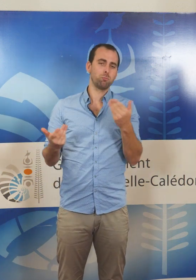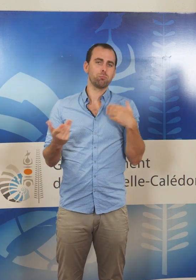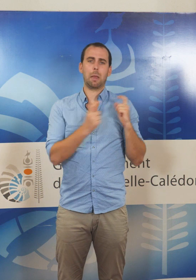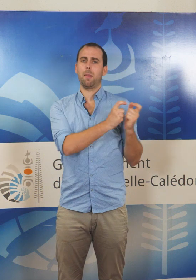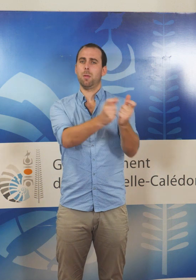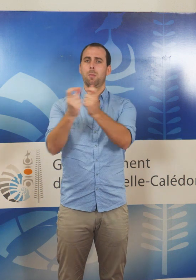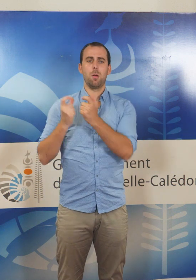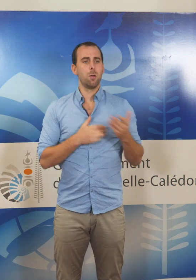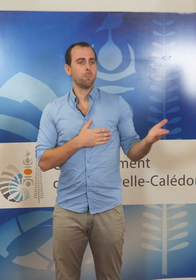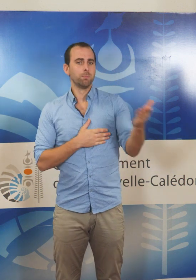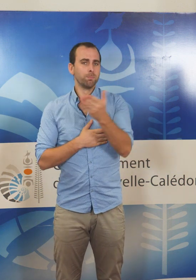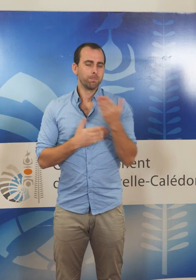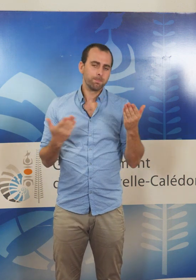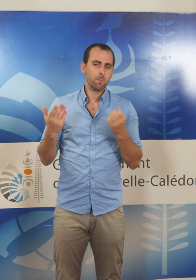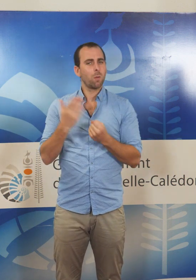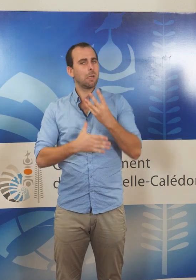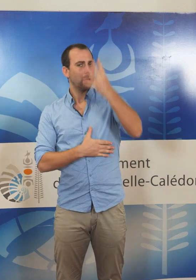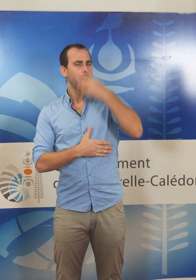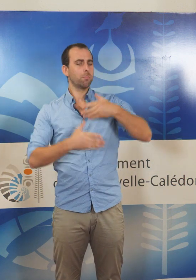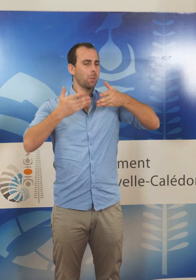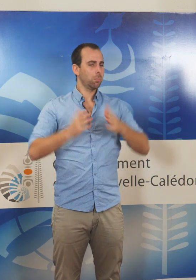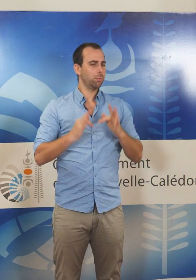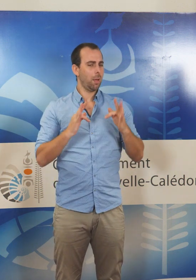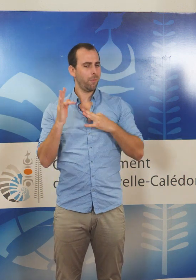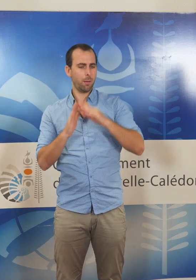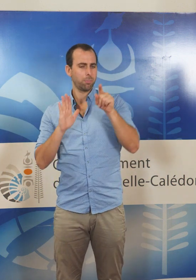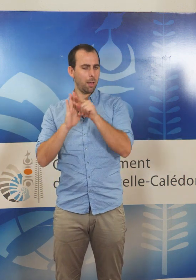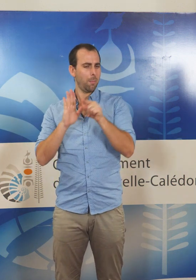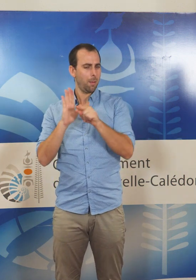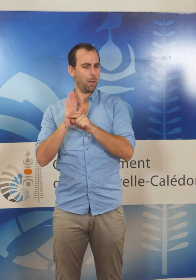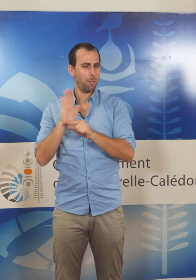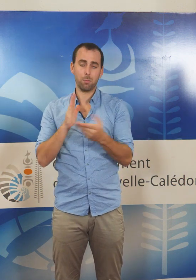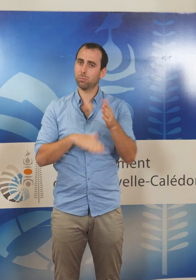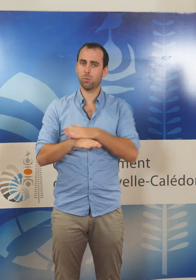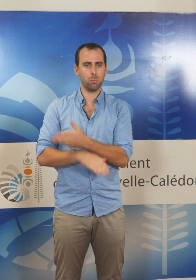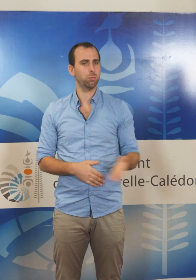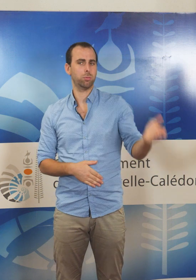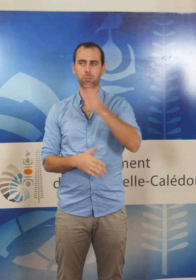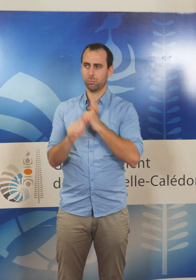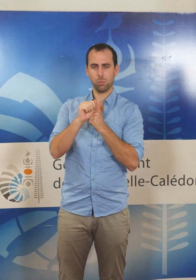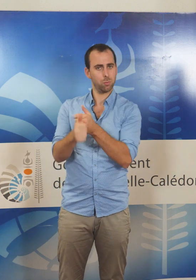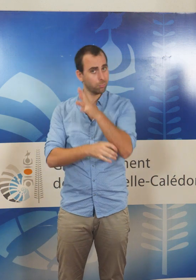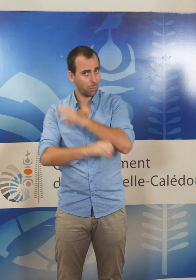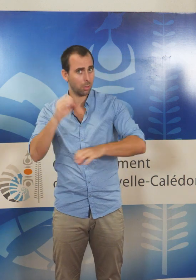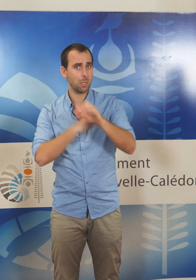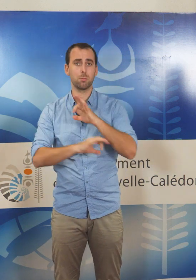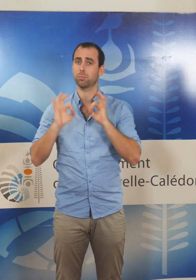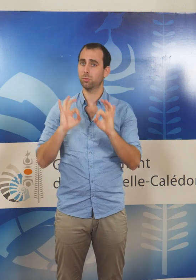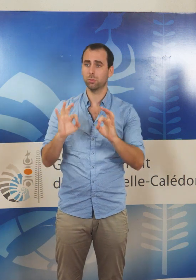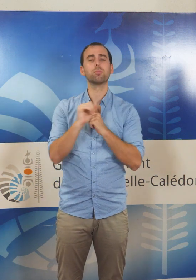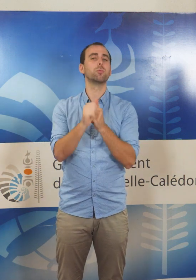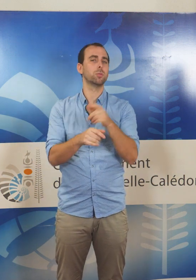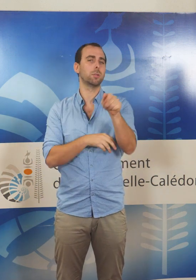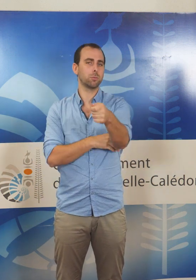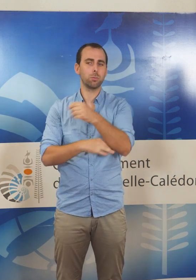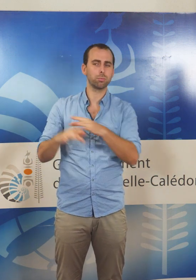grands principes que la Nouvelle-Calédonie avait fixés en matière sanitaire, a pu s'organiser en fonction de ses effectifs, mais